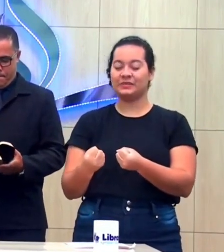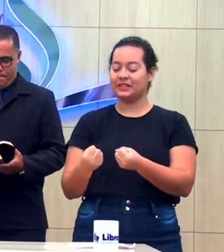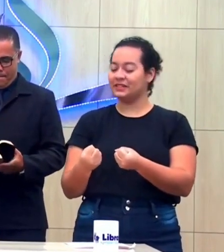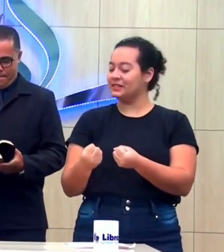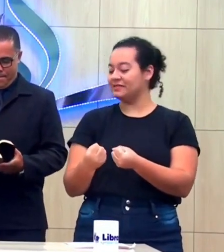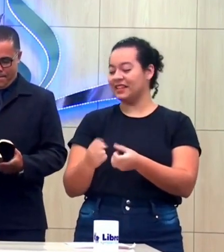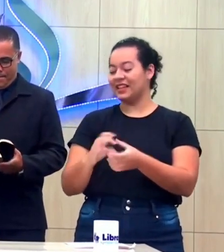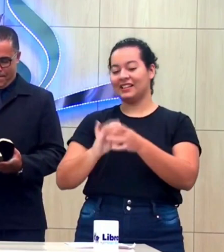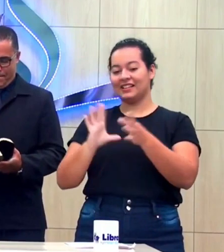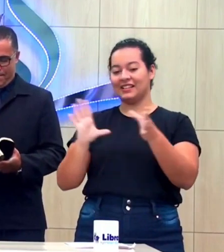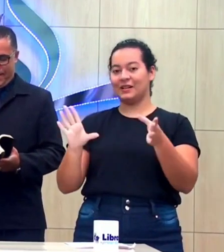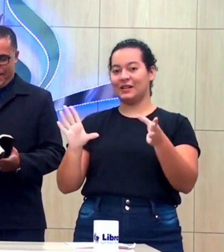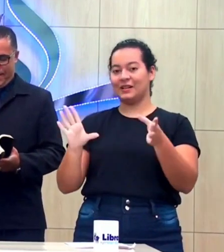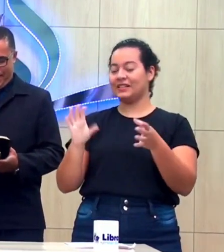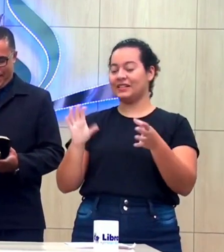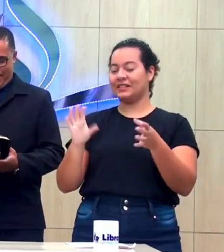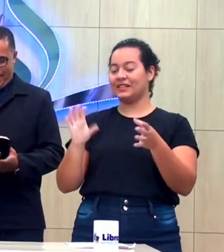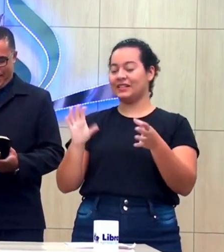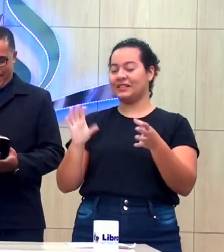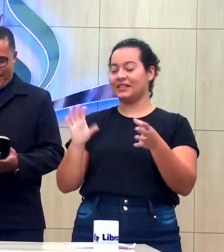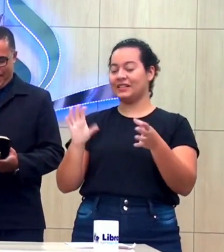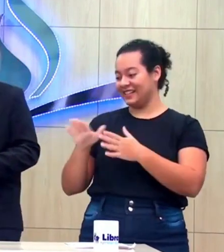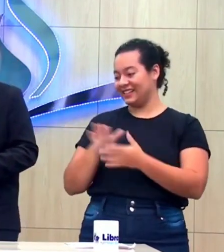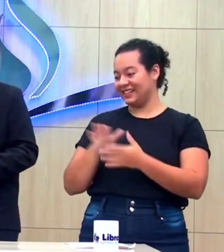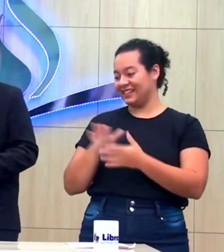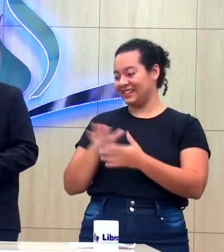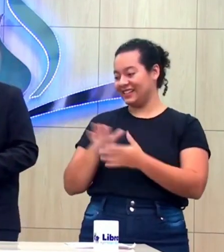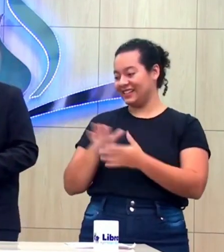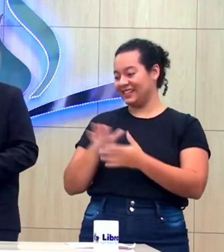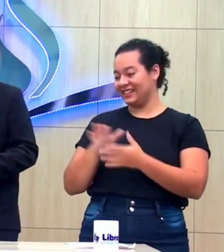à vontade, seja bem-vindo. Amém.